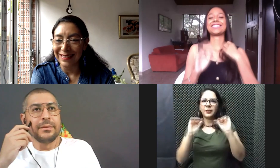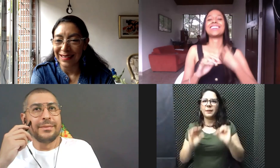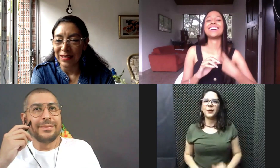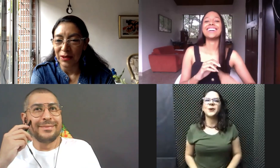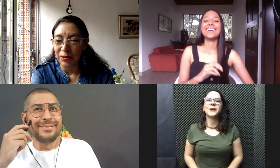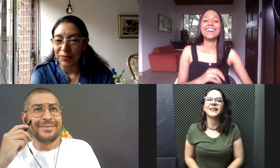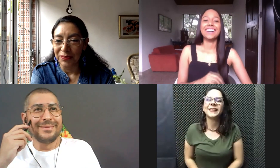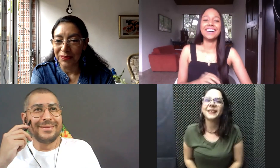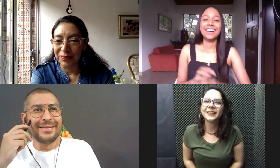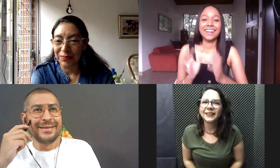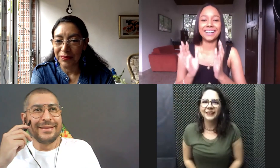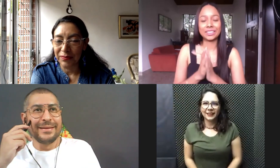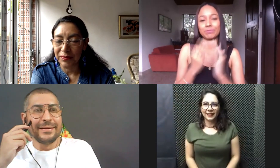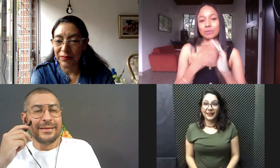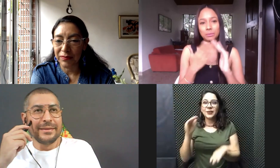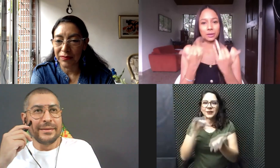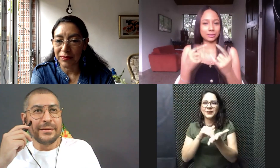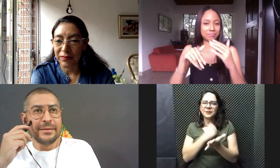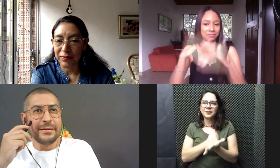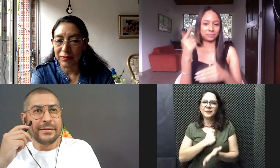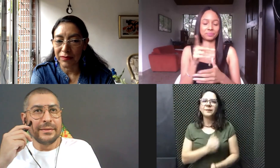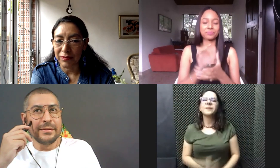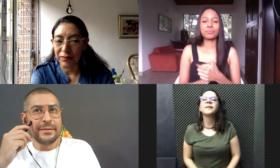se me apagó.